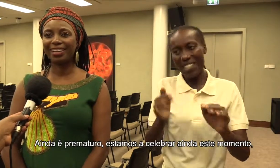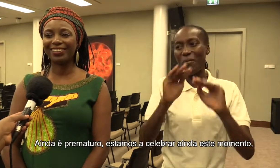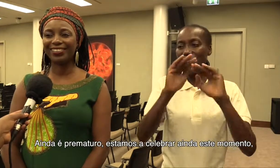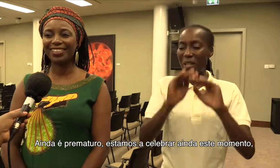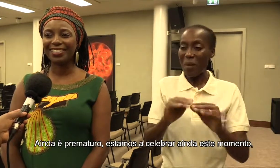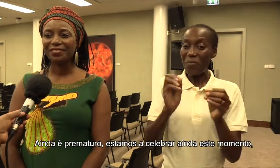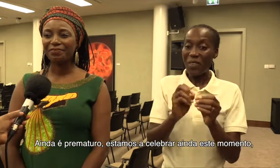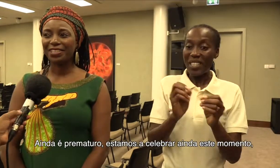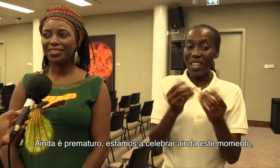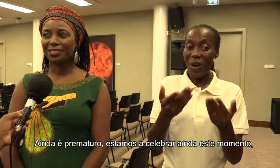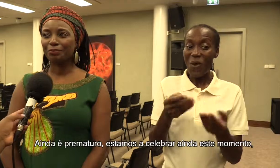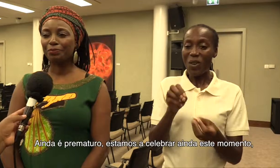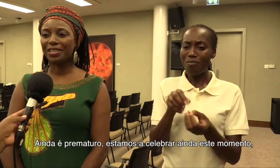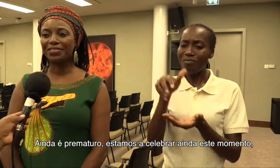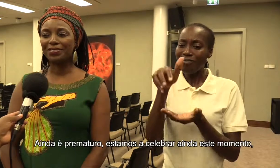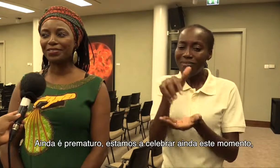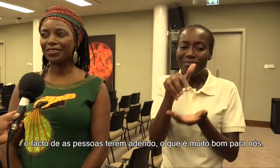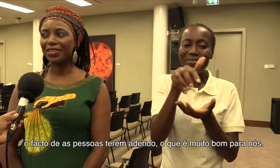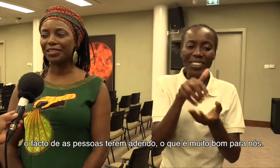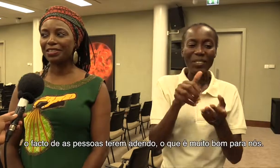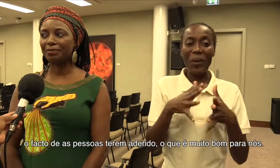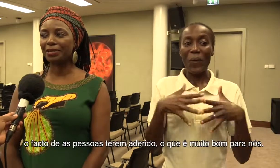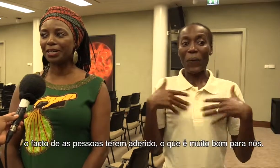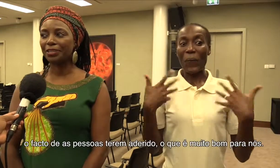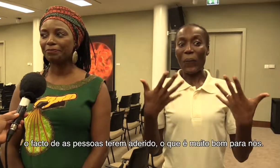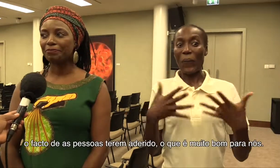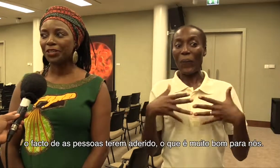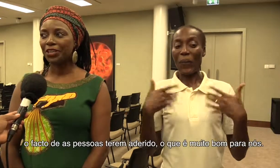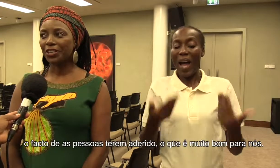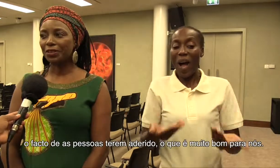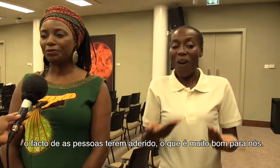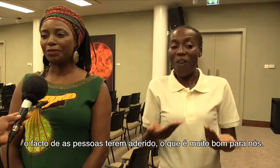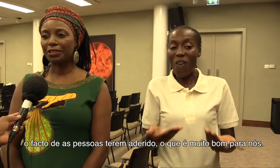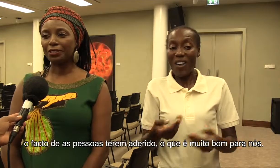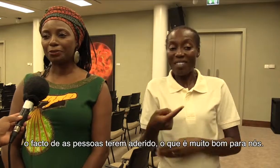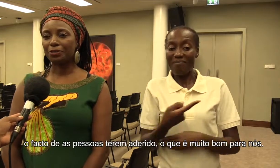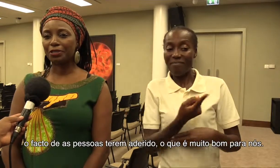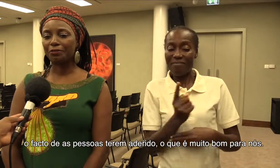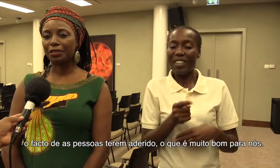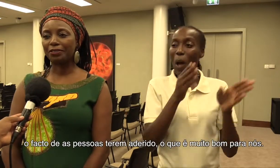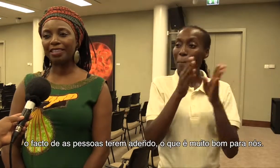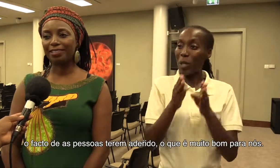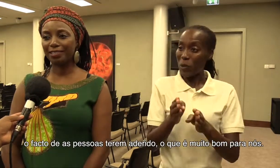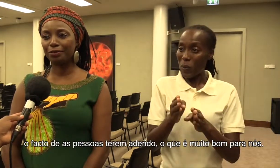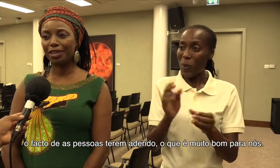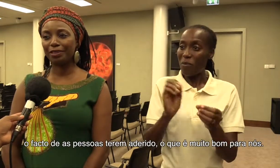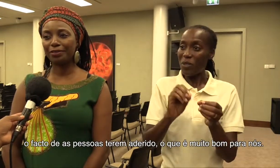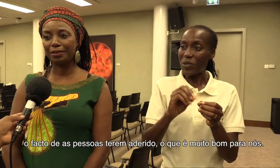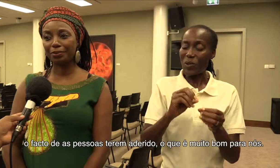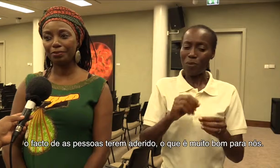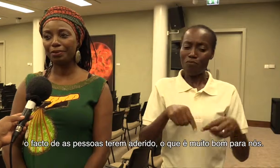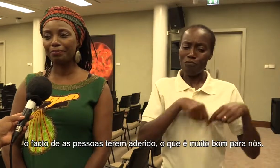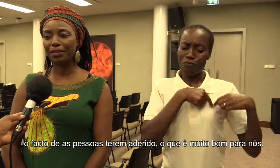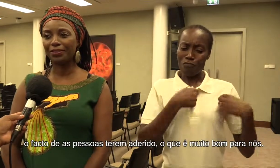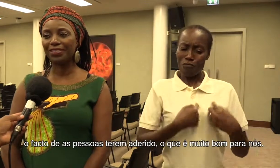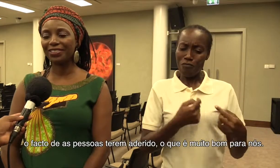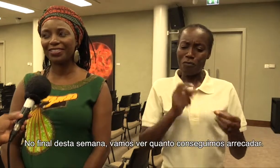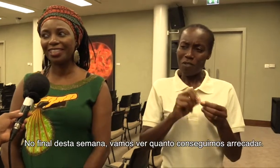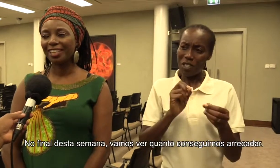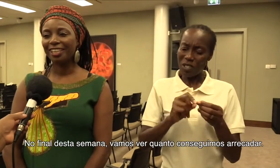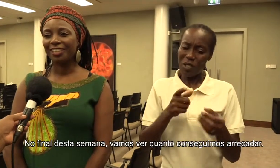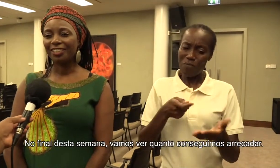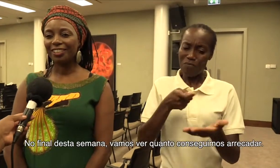celebrar este momento, a celebrar o fato das pessoas de facto terem se doado, o é muito bom para